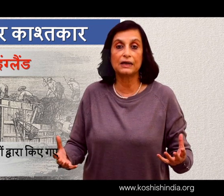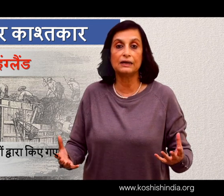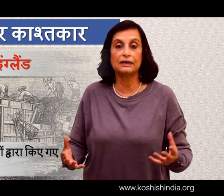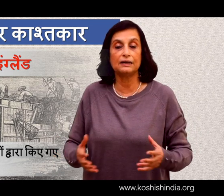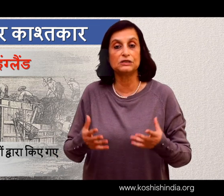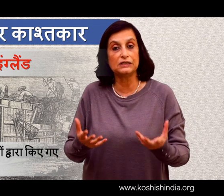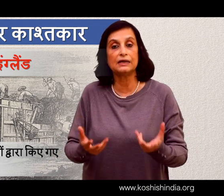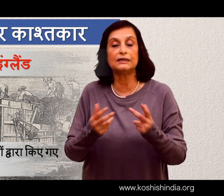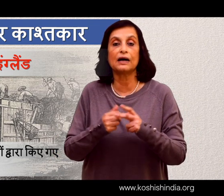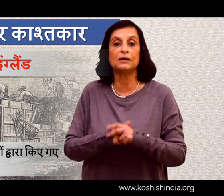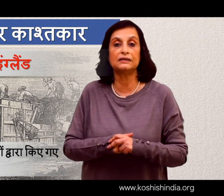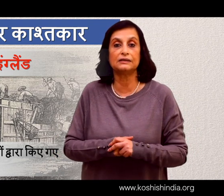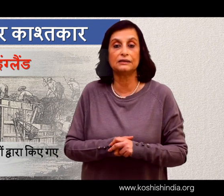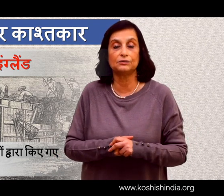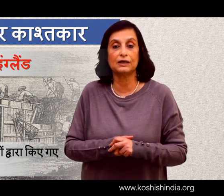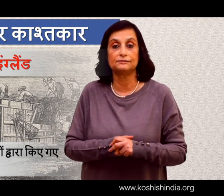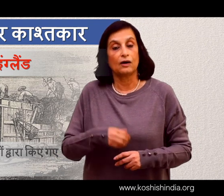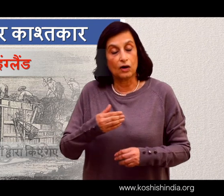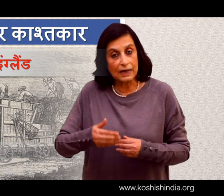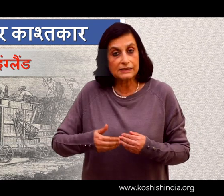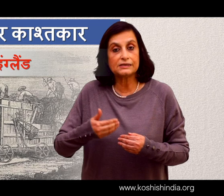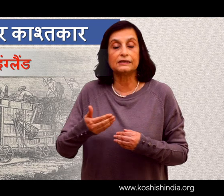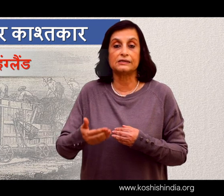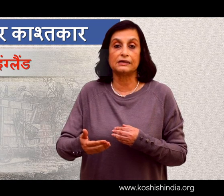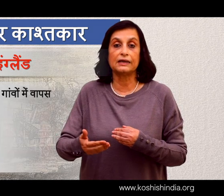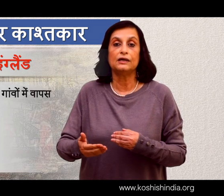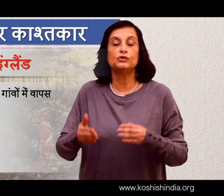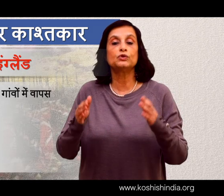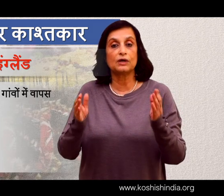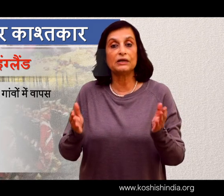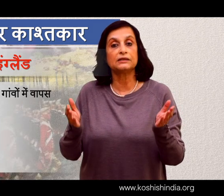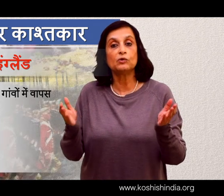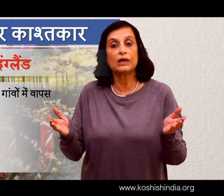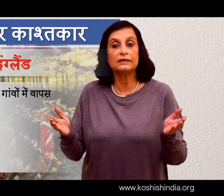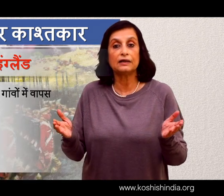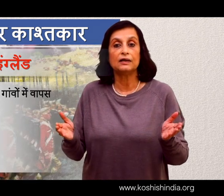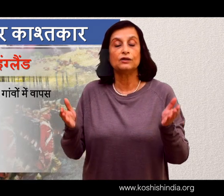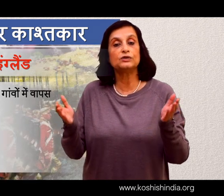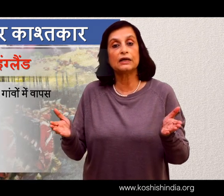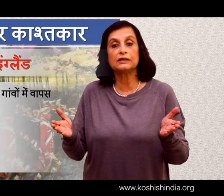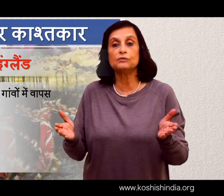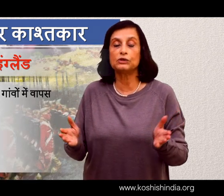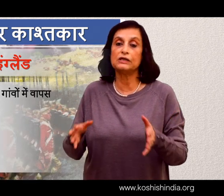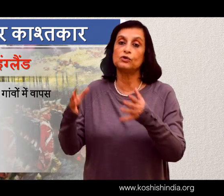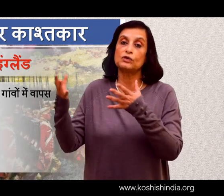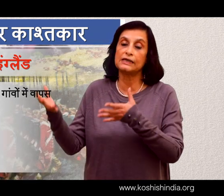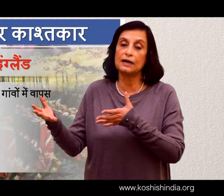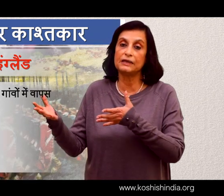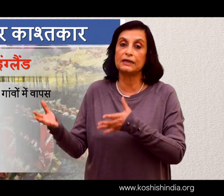कमलोगोंकेसाथअधिककामकरनेलगे।मशीनने उनकाआधाकामकरदिया।औरसमयबीतनेकेसाथ, अंततःयुद्धकाअंतहोनाहीथा।जैसेहीयुद्ध समाप्तहुआ,सेनामेंभर्ती